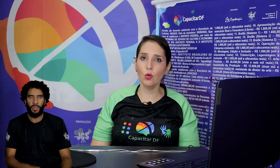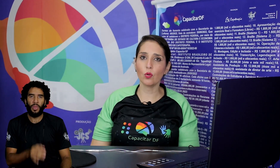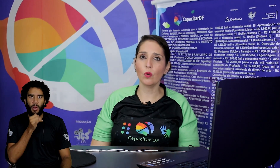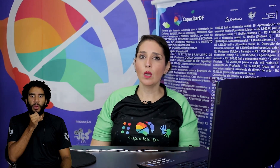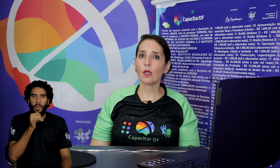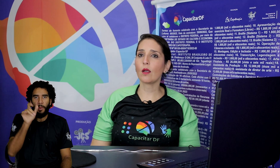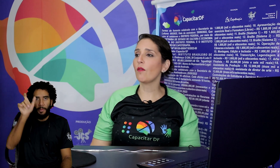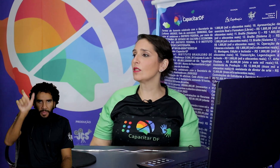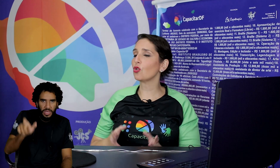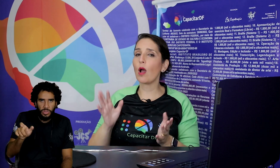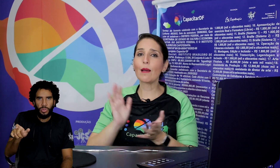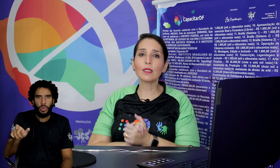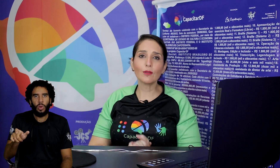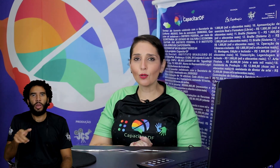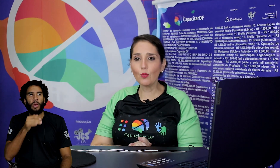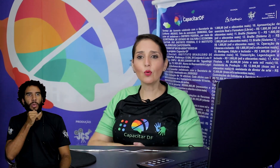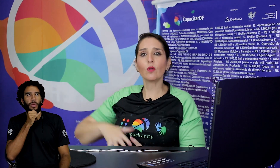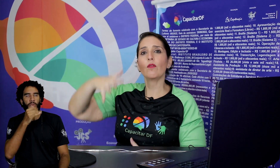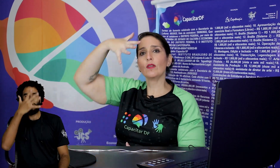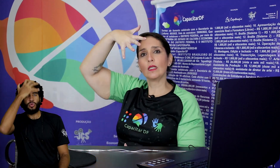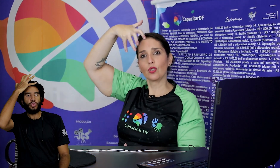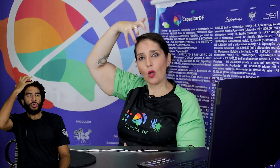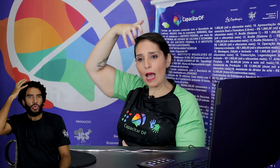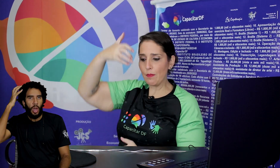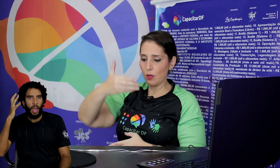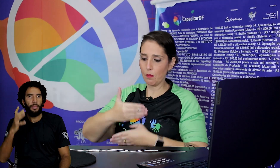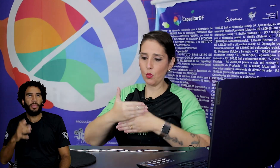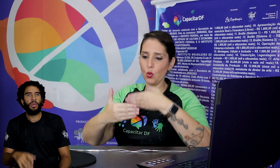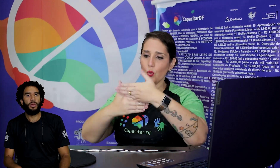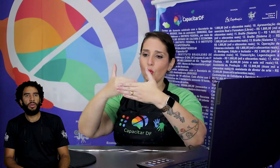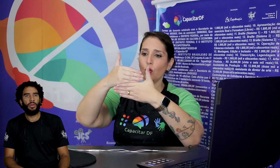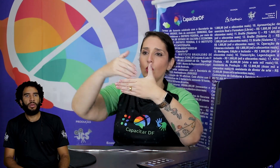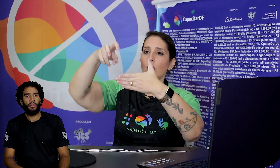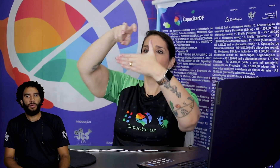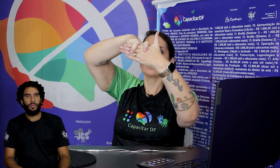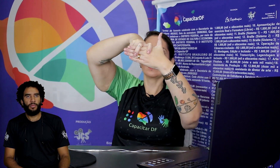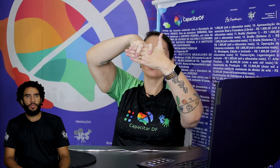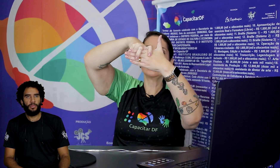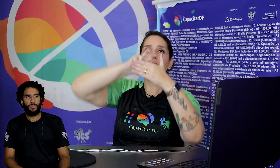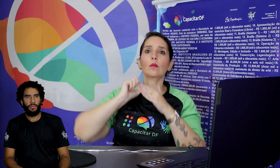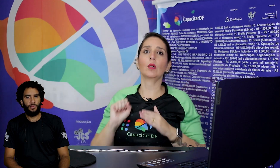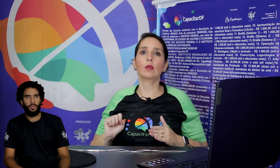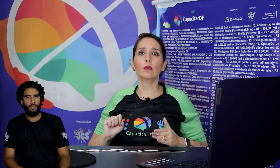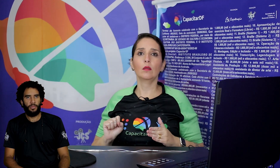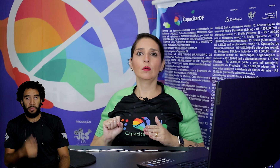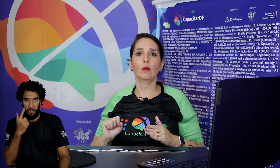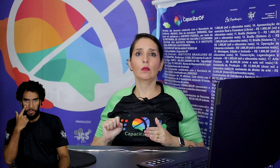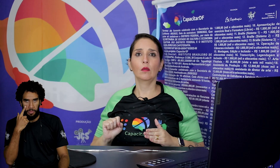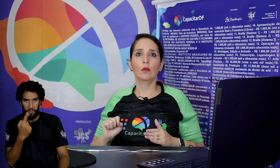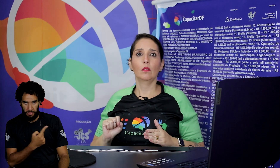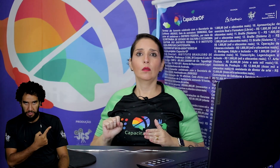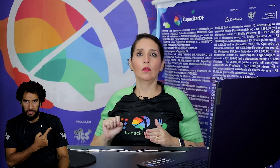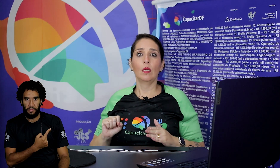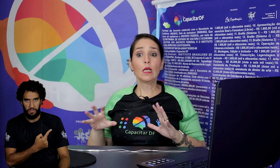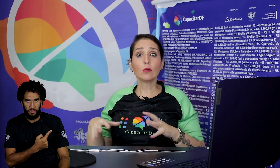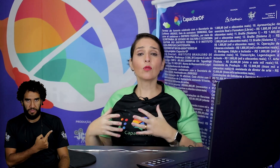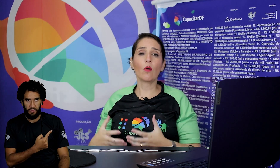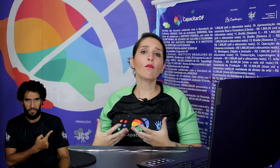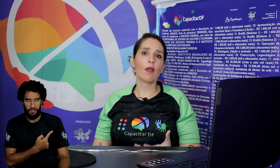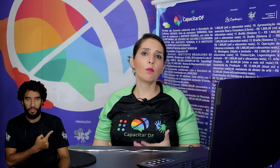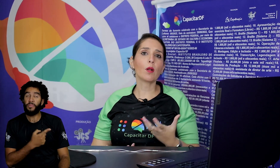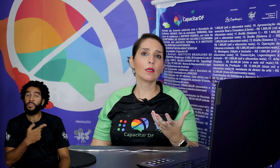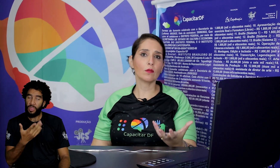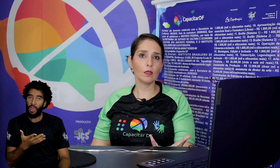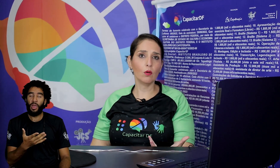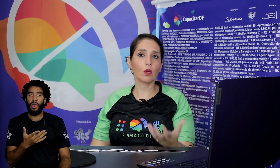no muro, o que eu vou fazer? Joabe sentou no muro. Eu vou fazer Joabe, muro, sentou em cima. Isso é